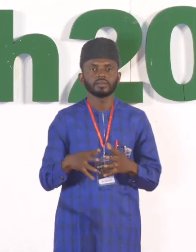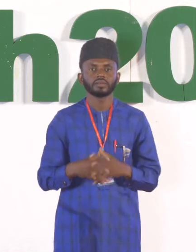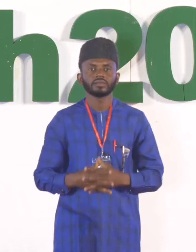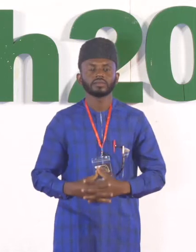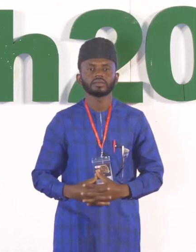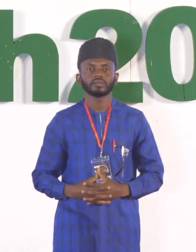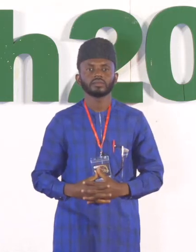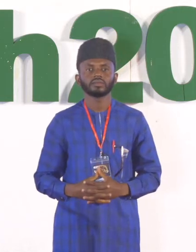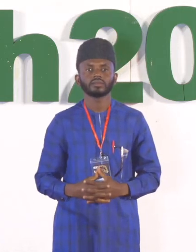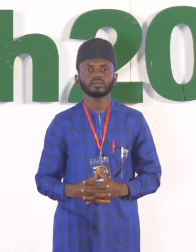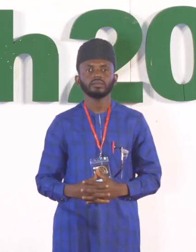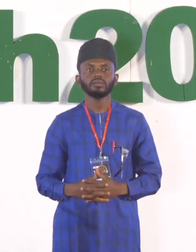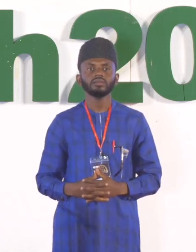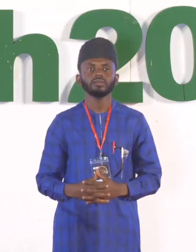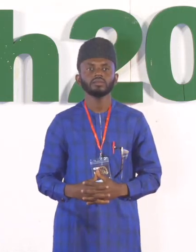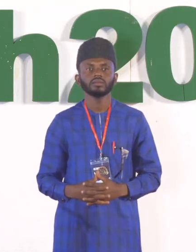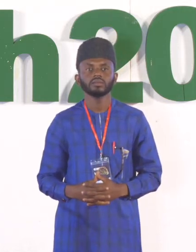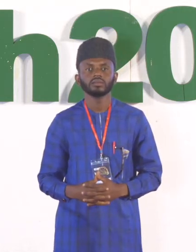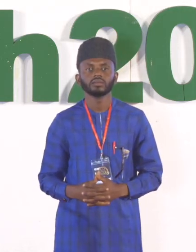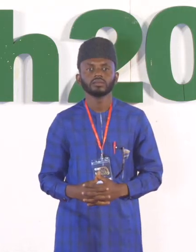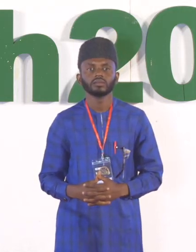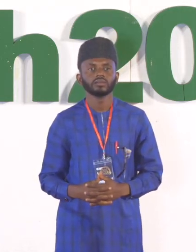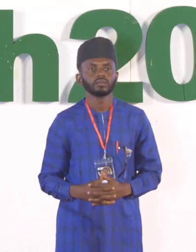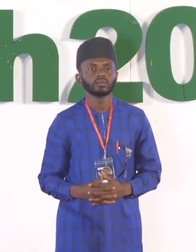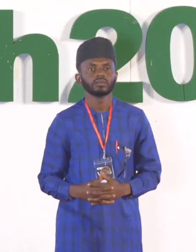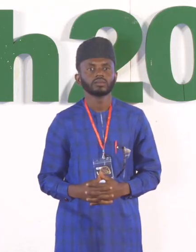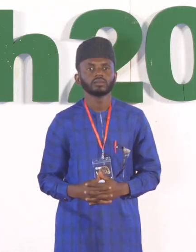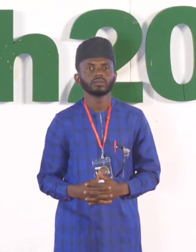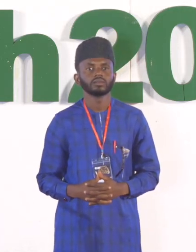نَسْفًا فَيَذَرُهَا قَاعًا